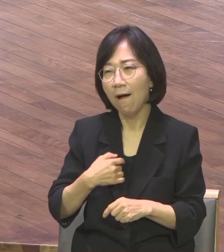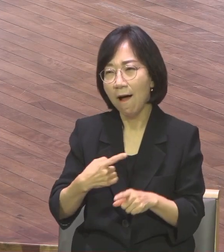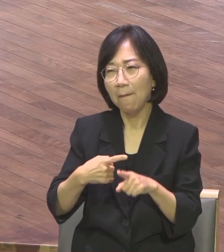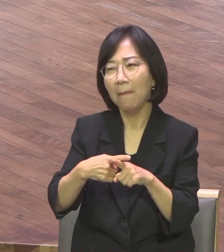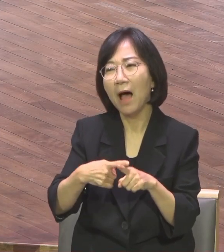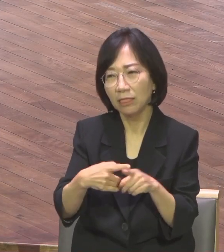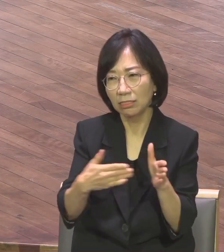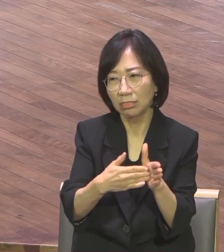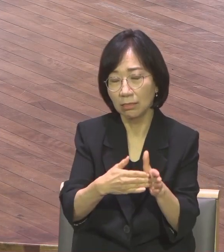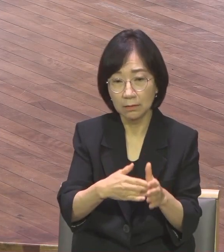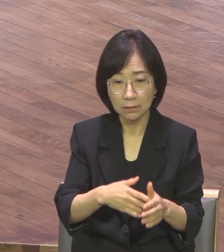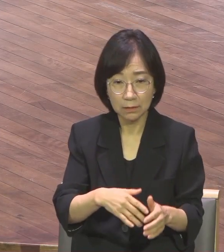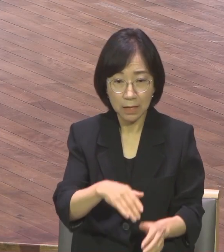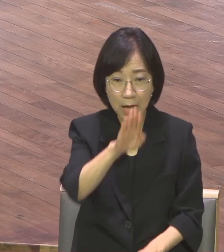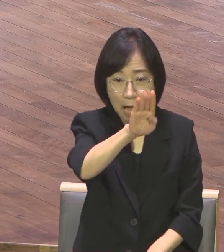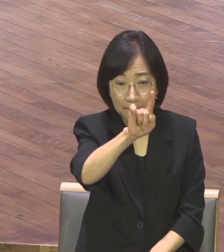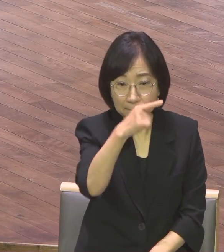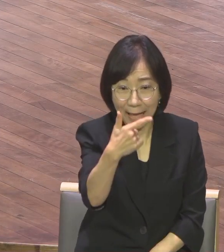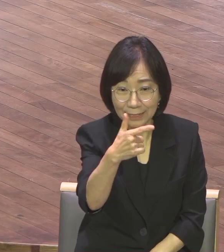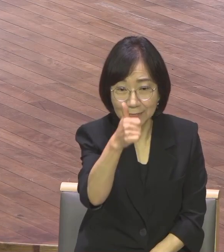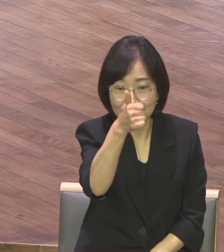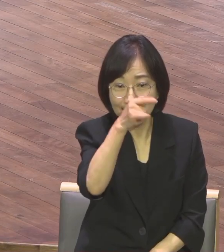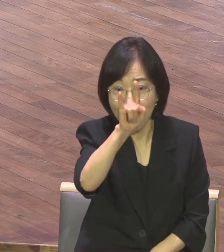반했어요 이러더라고.